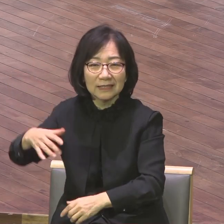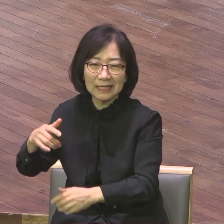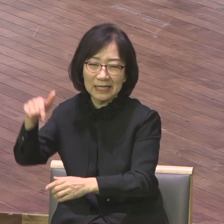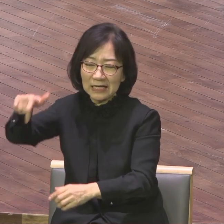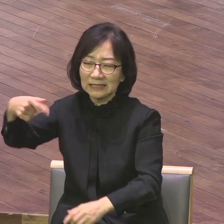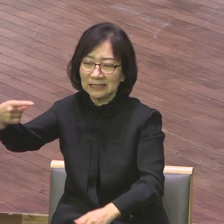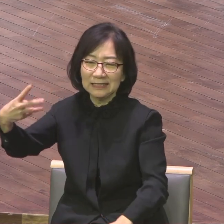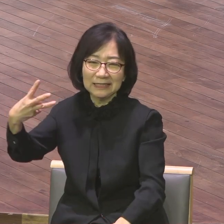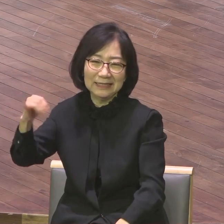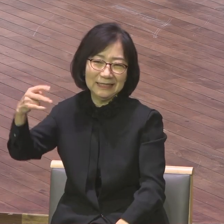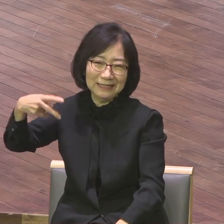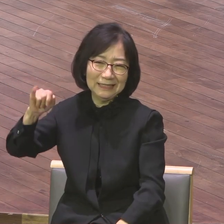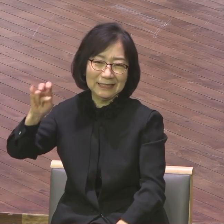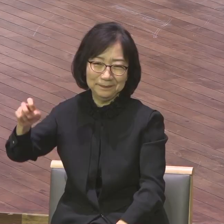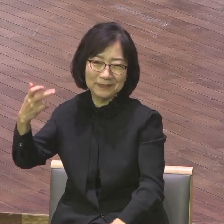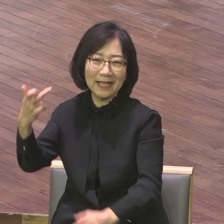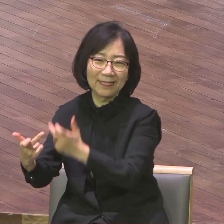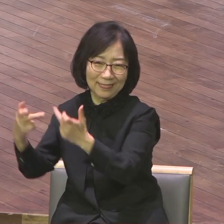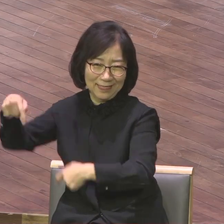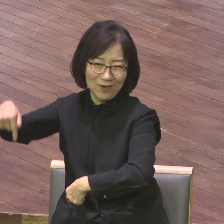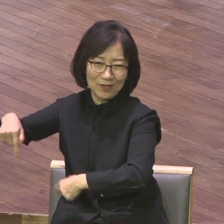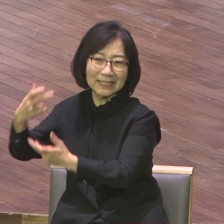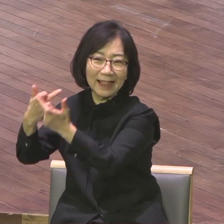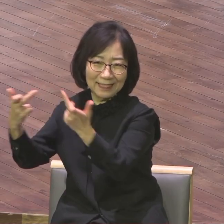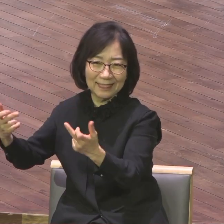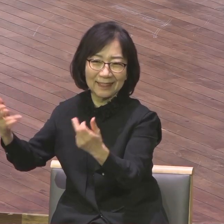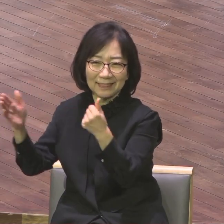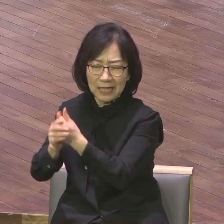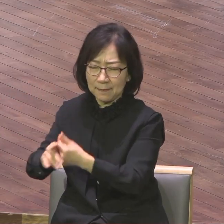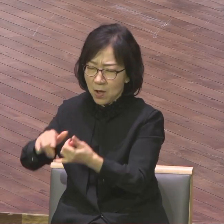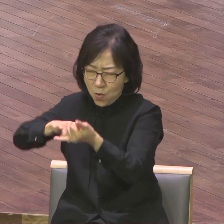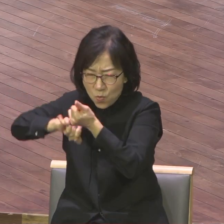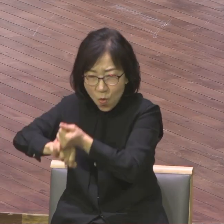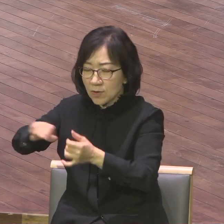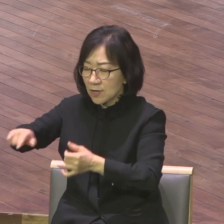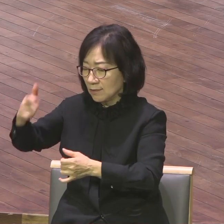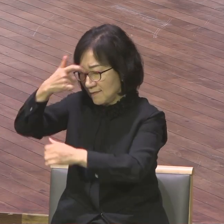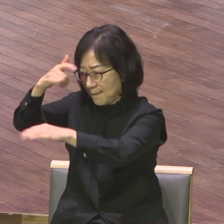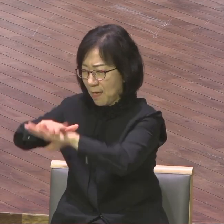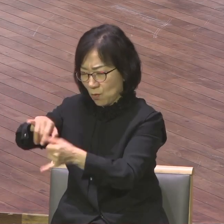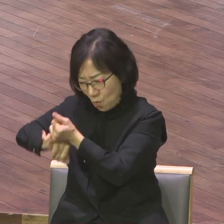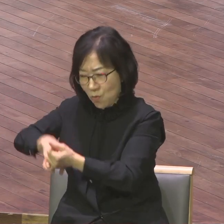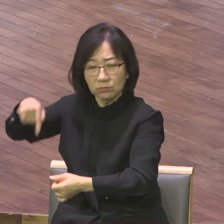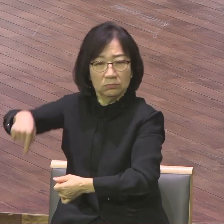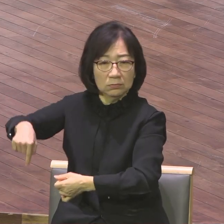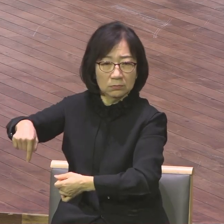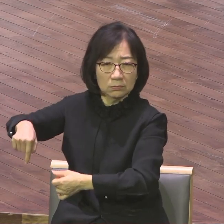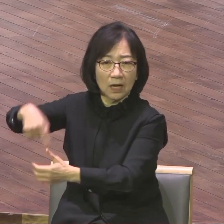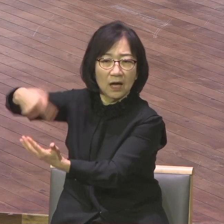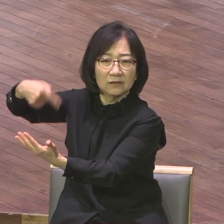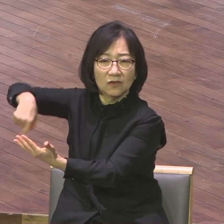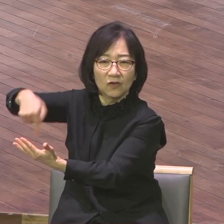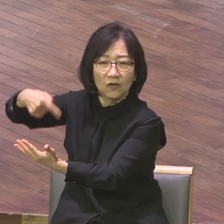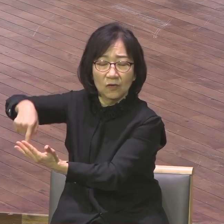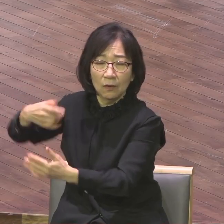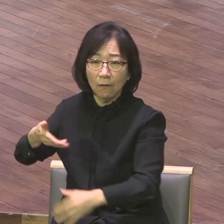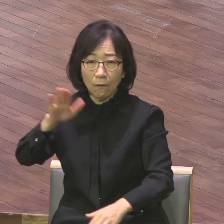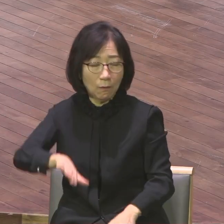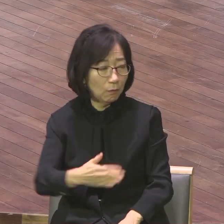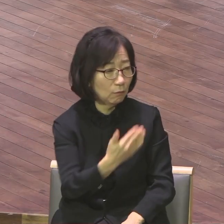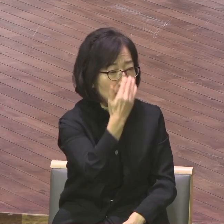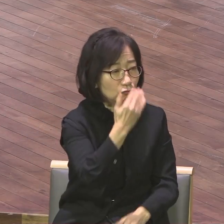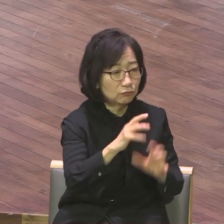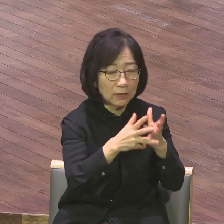거리심산이야말로 정통성이 있는 예배 장소라고 주장을 했어요. 자, 반면에 유대